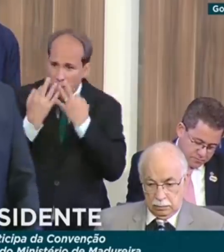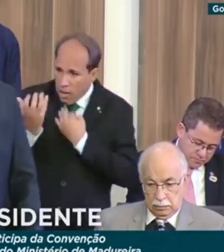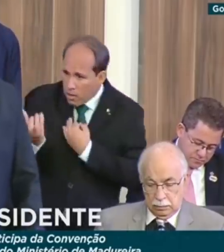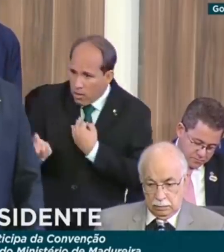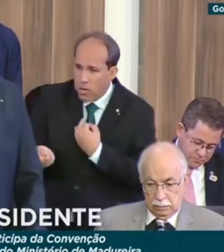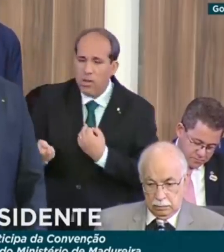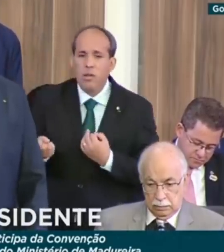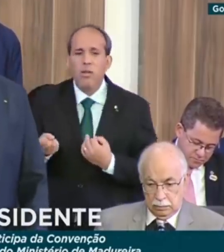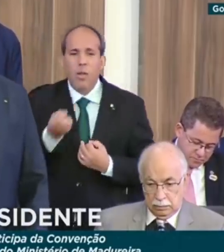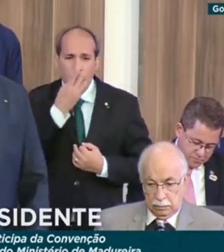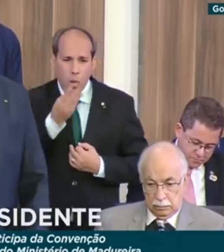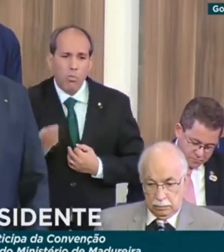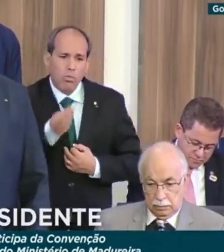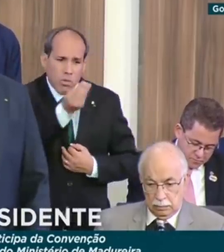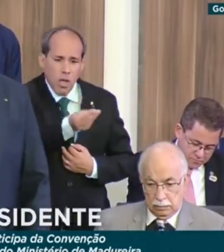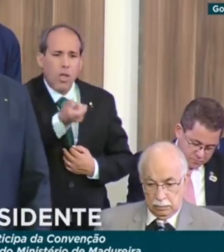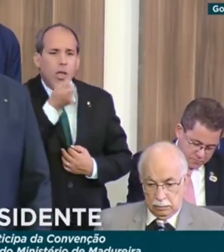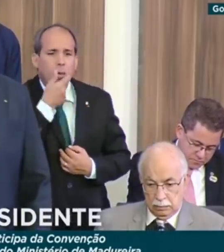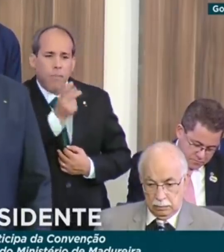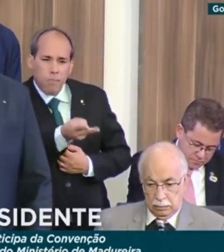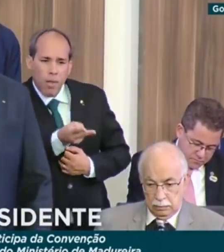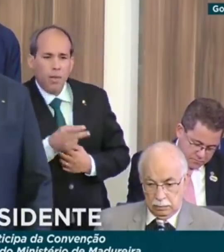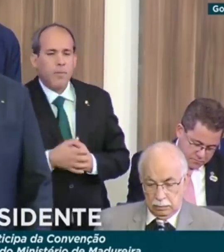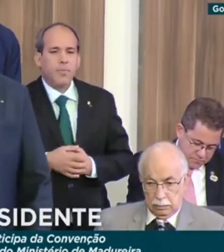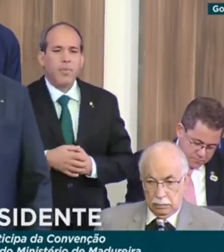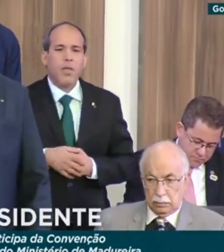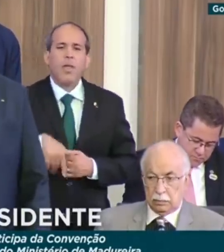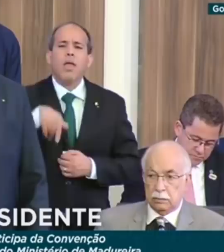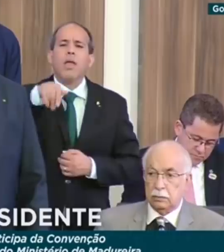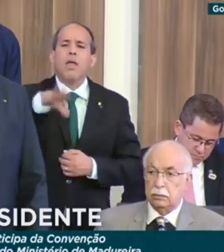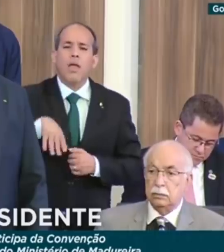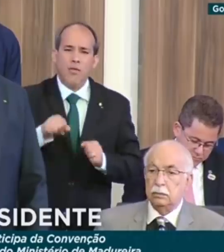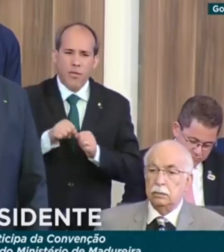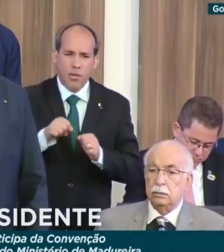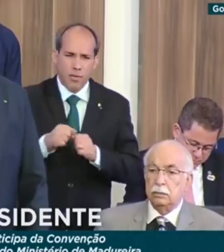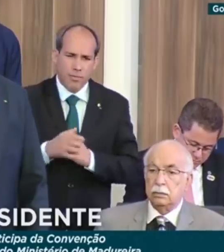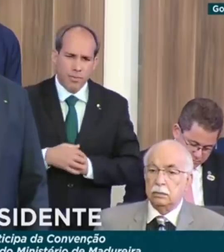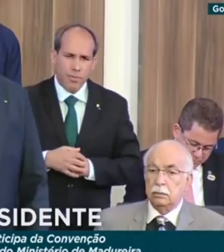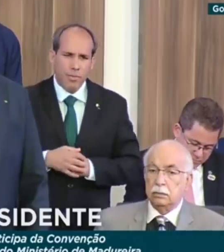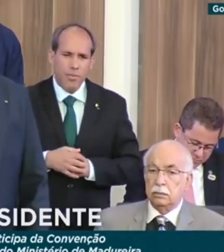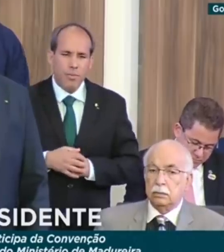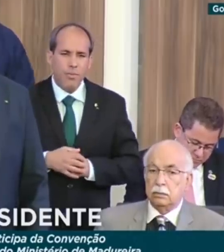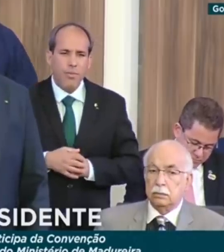aquele paciente. E quem agiu dessa maneira,